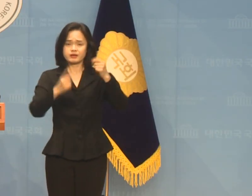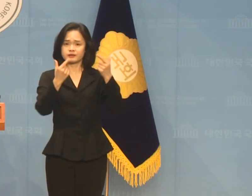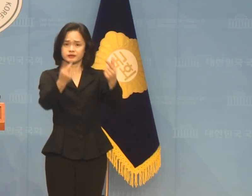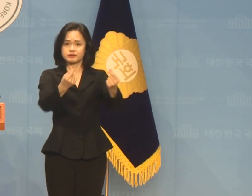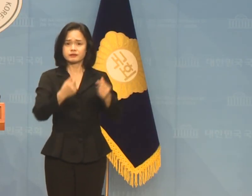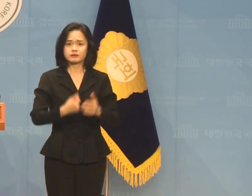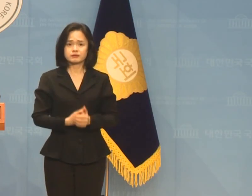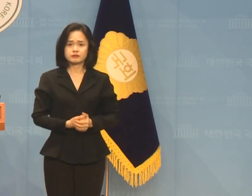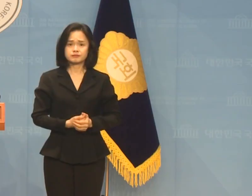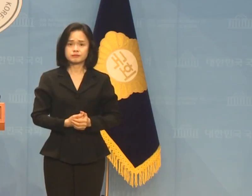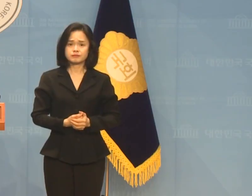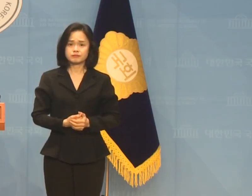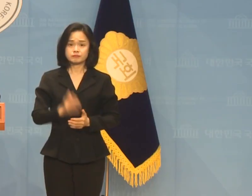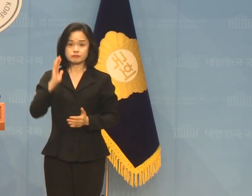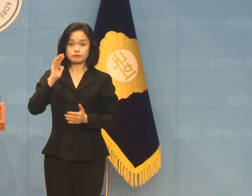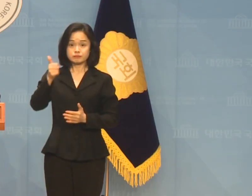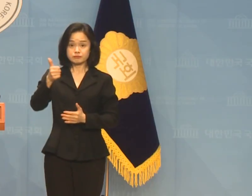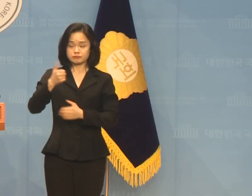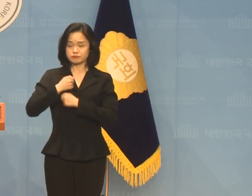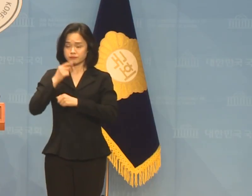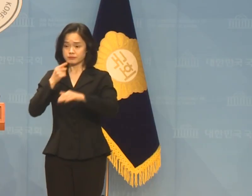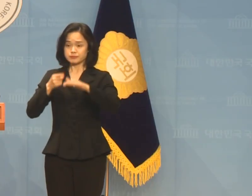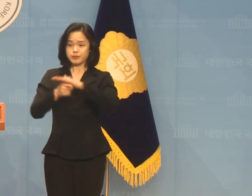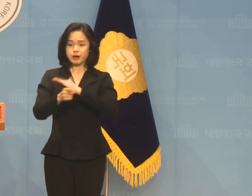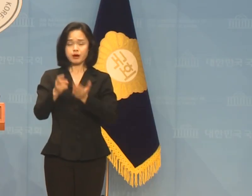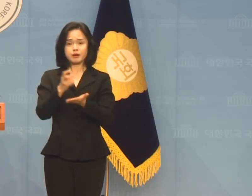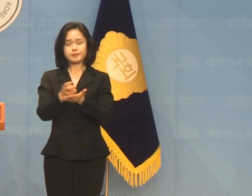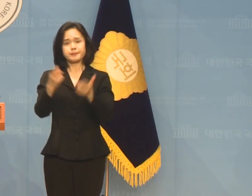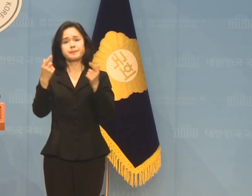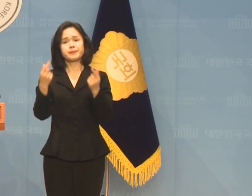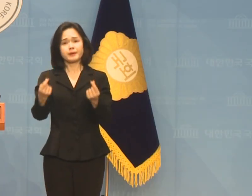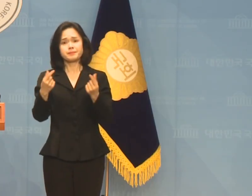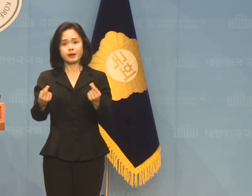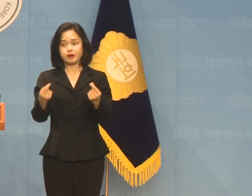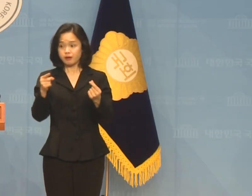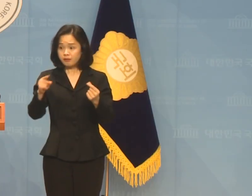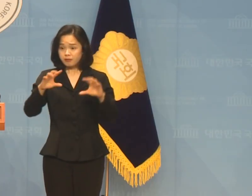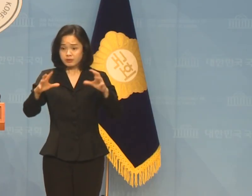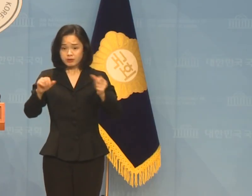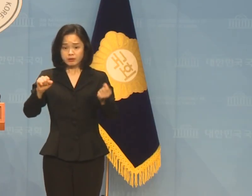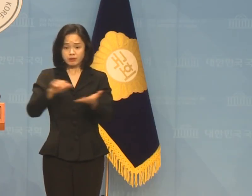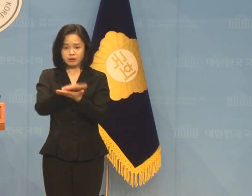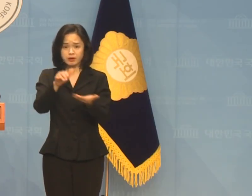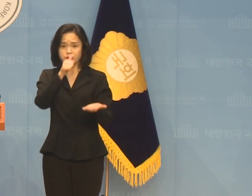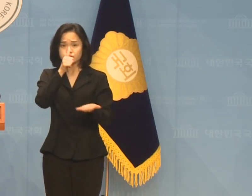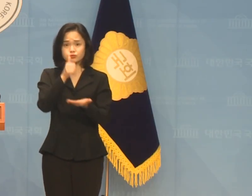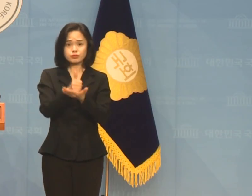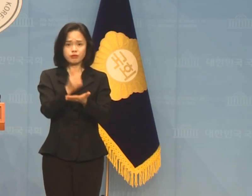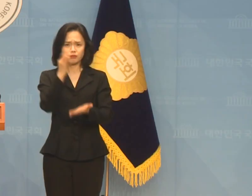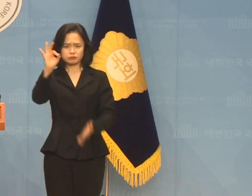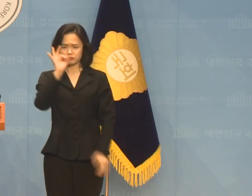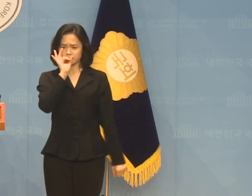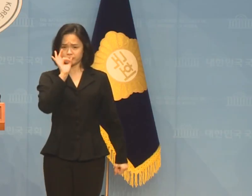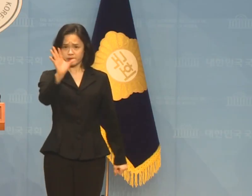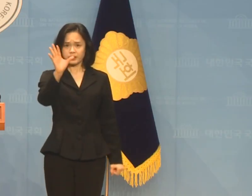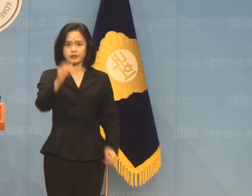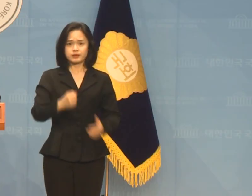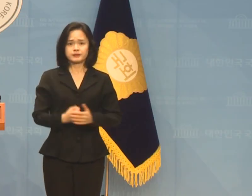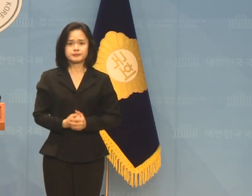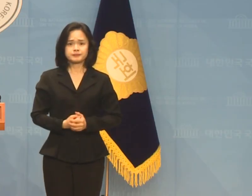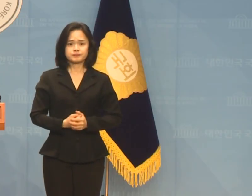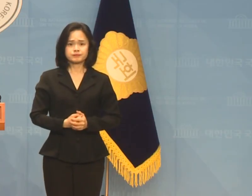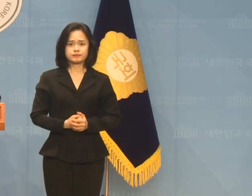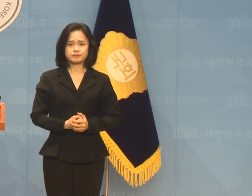될 수 없습니다. 내란죄는 그 목적이 국헌 문란일 경우에만 성립되는